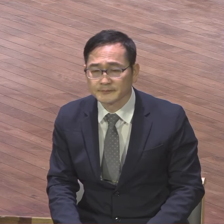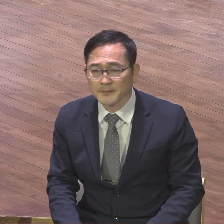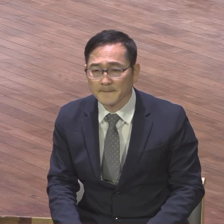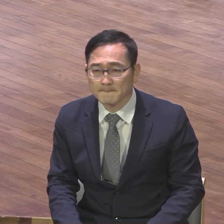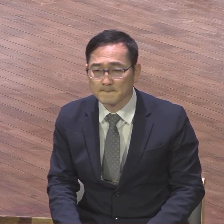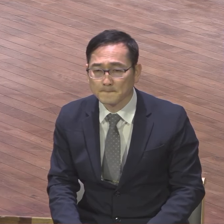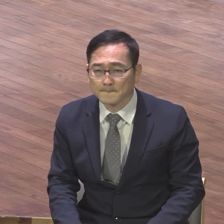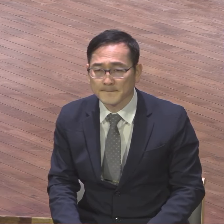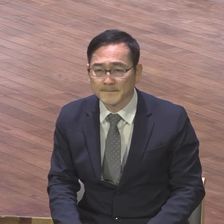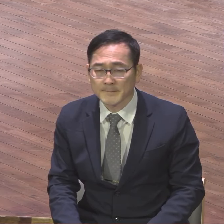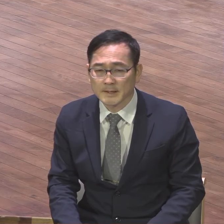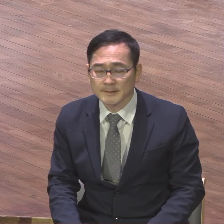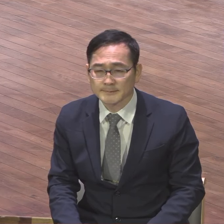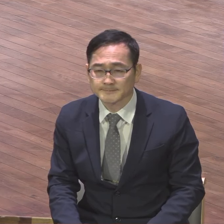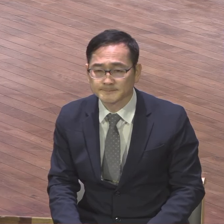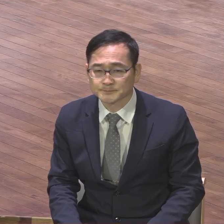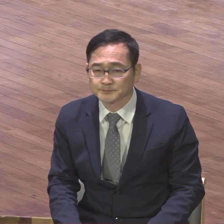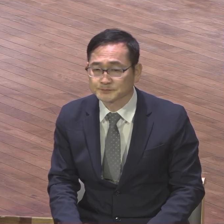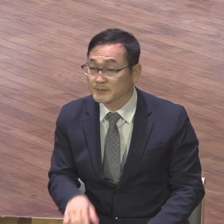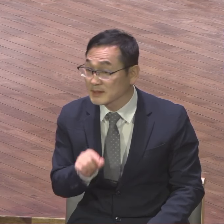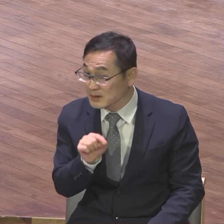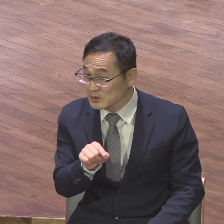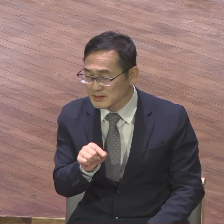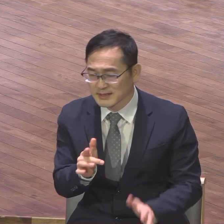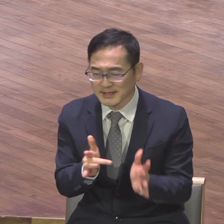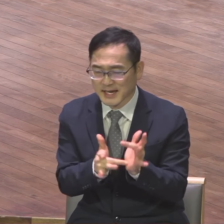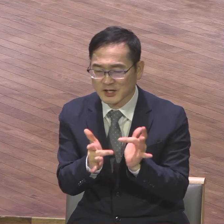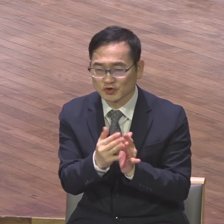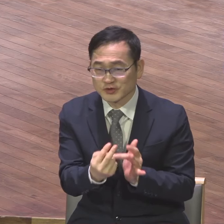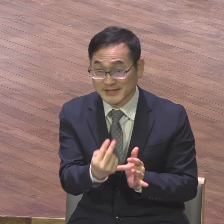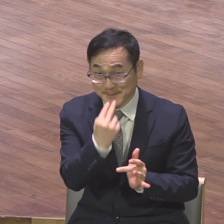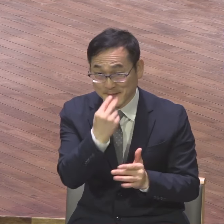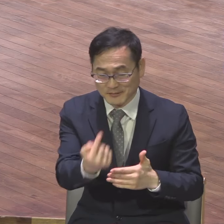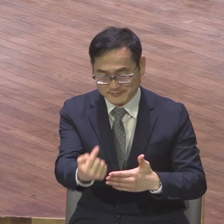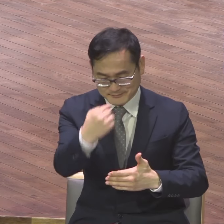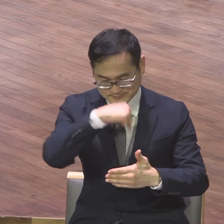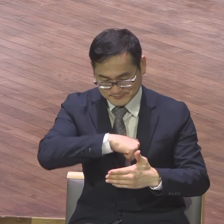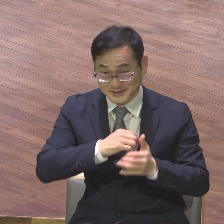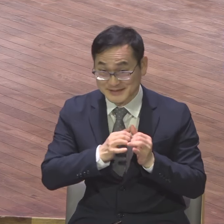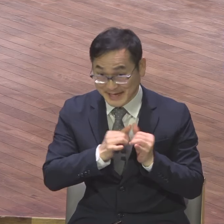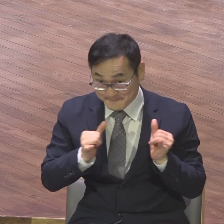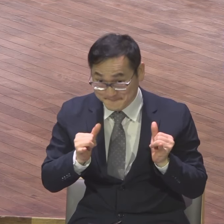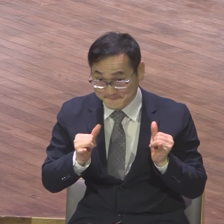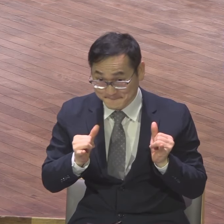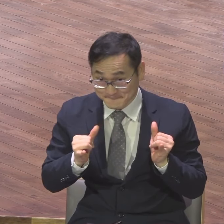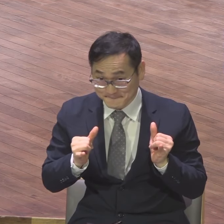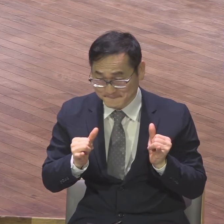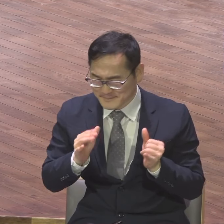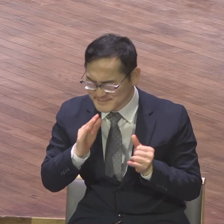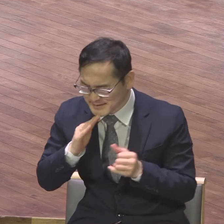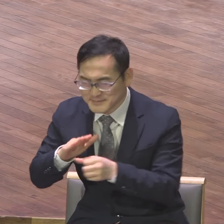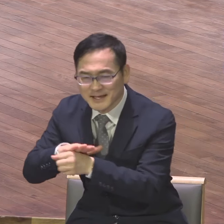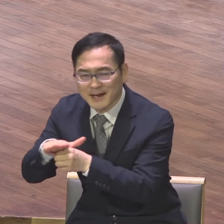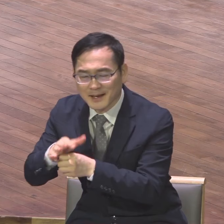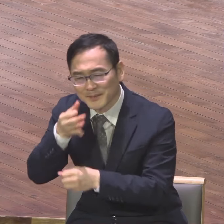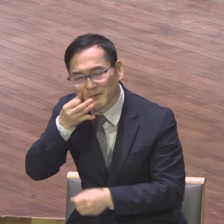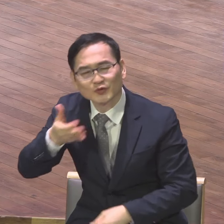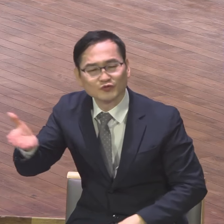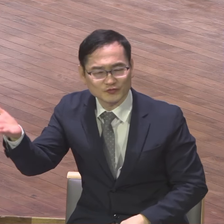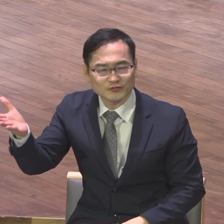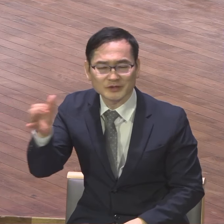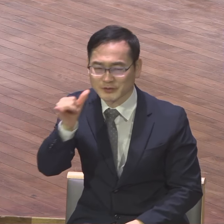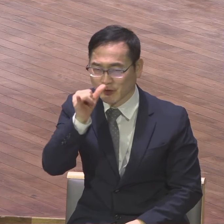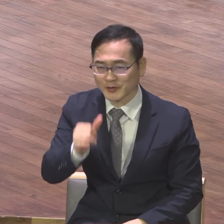이것이 예수 생명 있는 자의 참모습입니다. 예수 생명 있는 자의